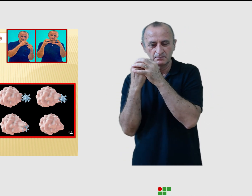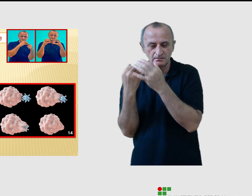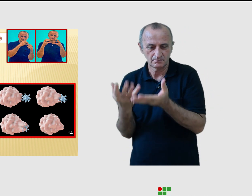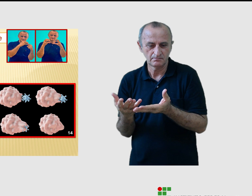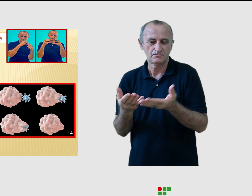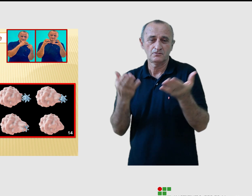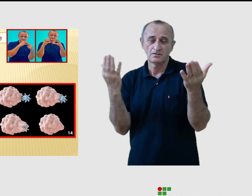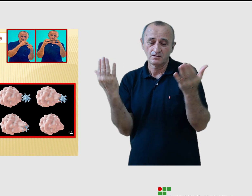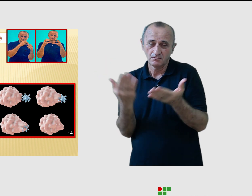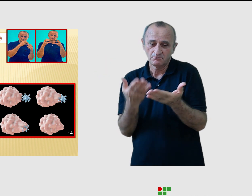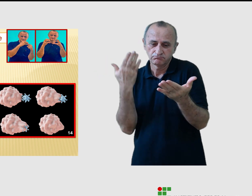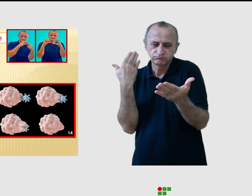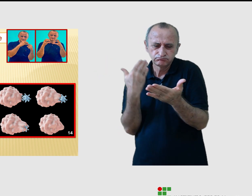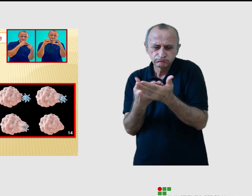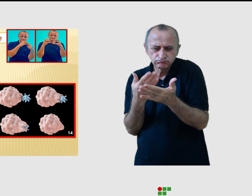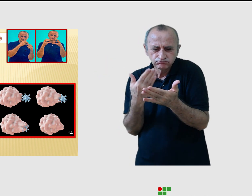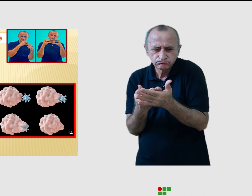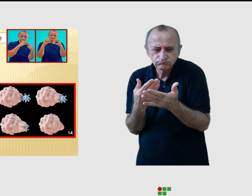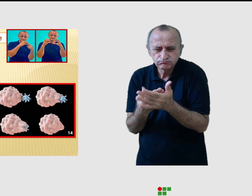fagocitose.